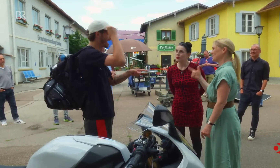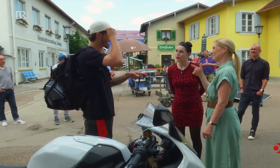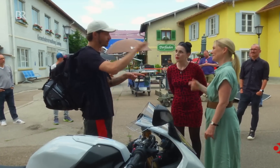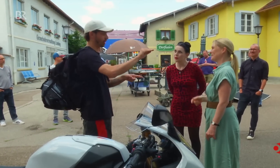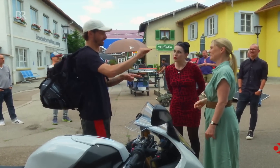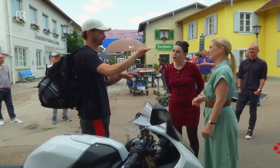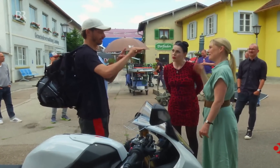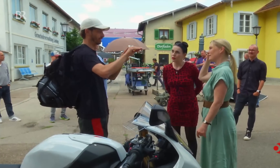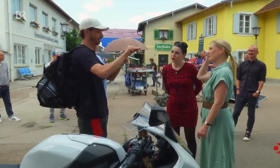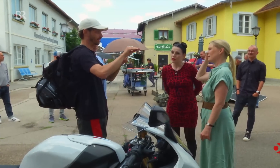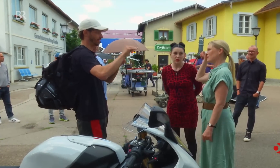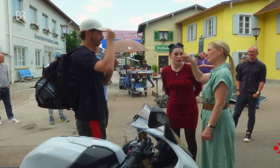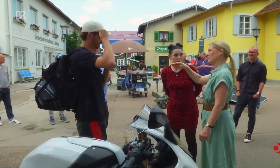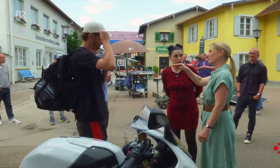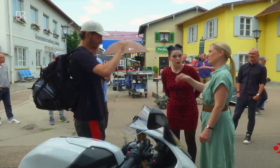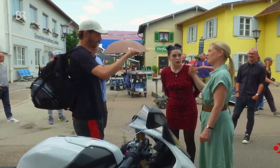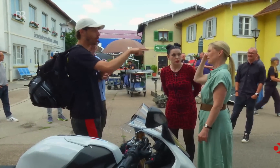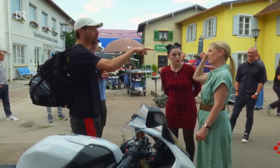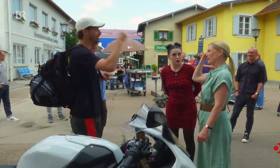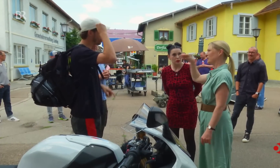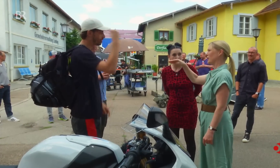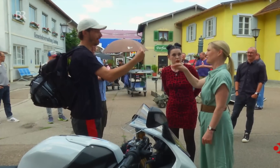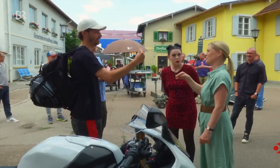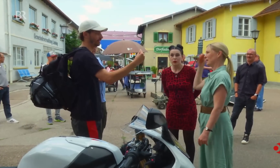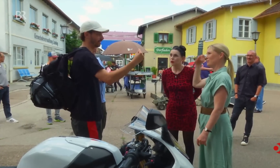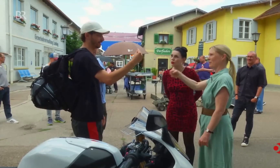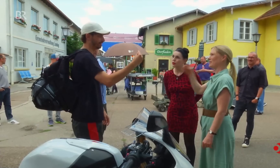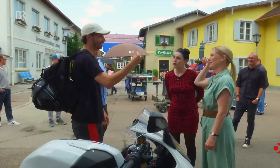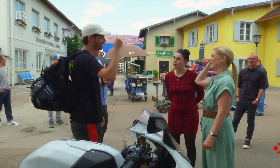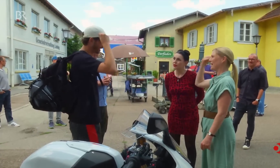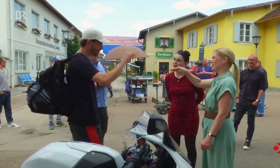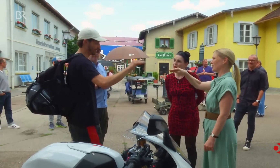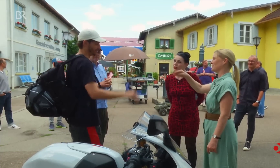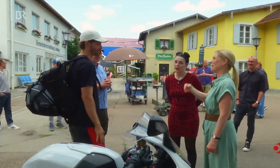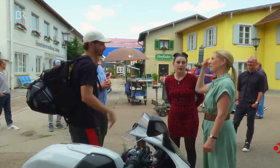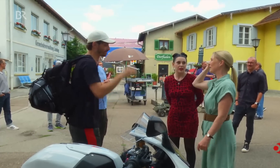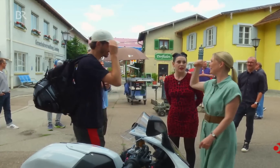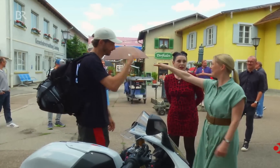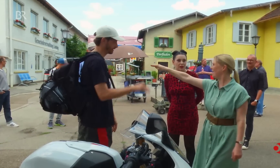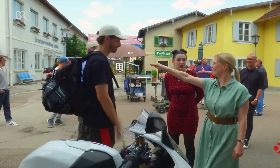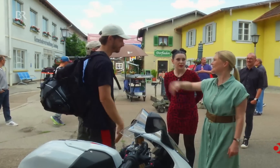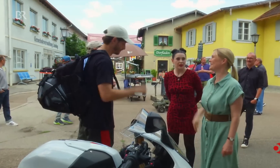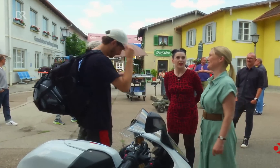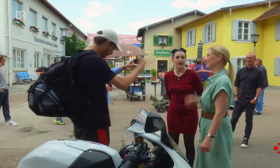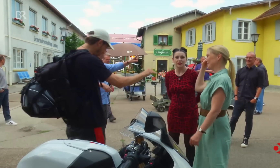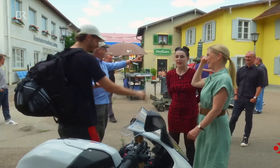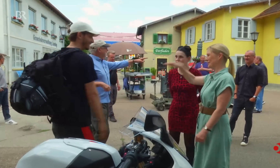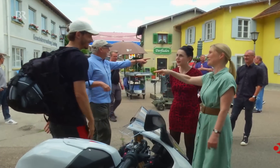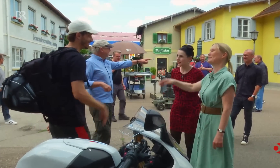Du hast wieder einchecken falsch gebärdet. Du musst das Handgelenk noch drehen. So, schau mal. Machen wir den. Einchecken. Man geht dahin. Okay. Ja. Einchecken.